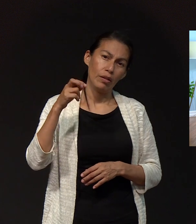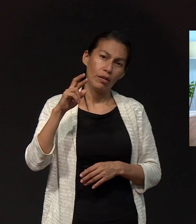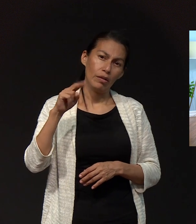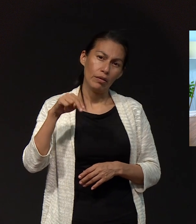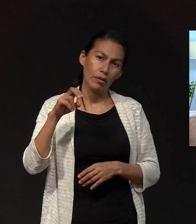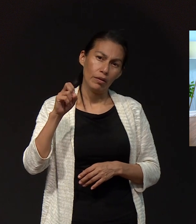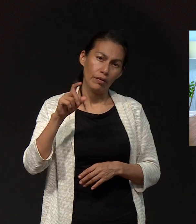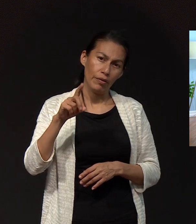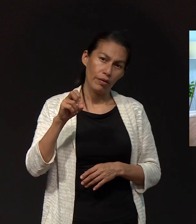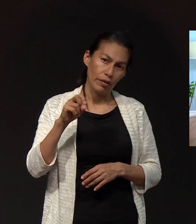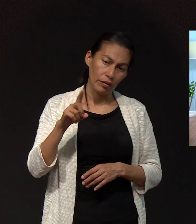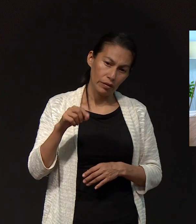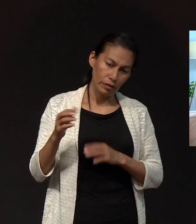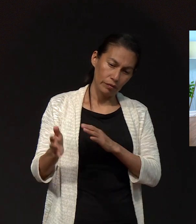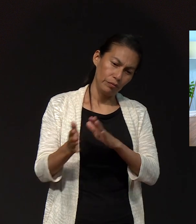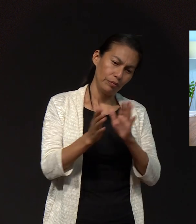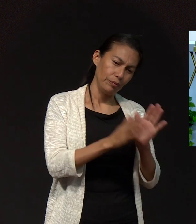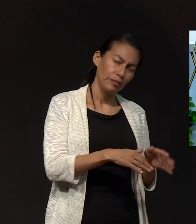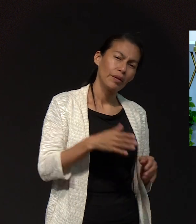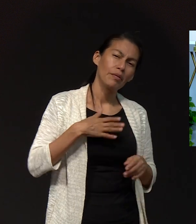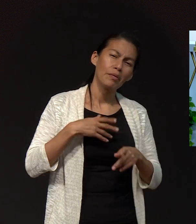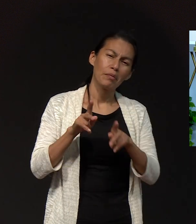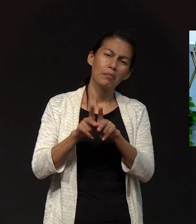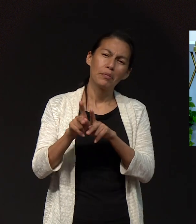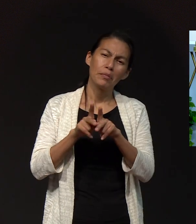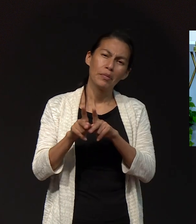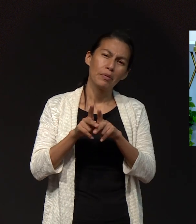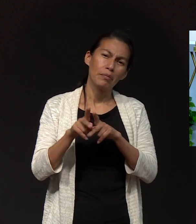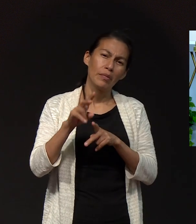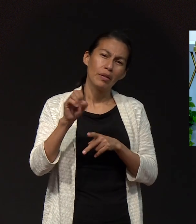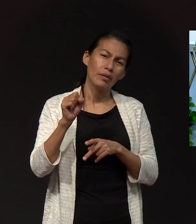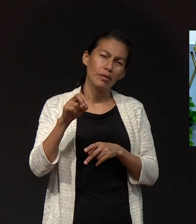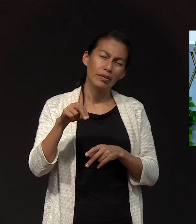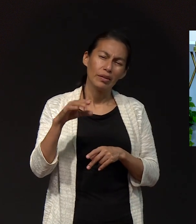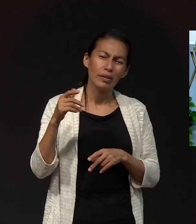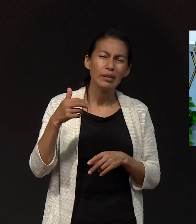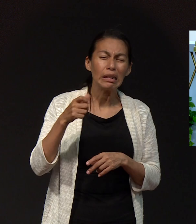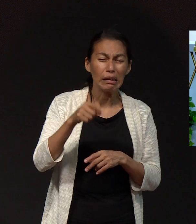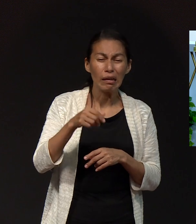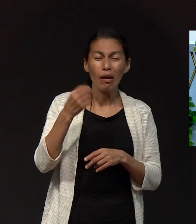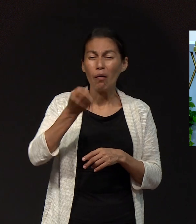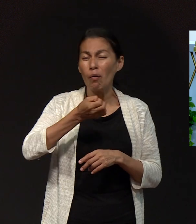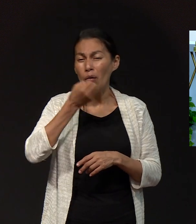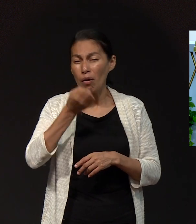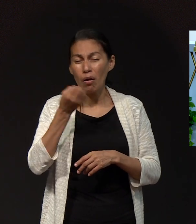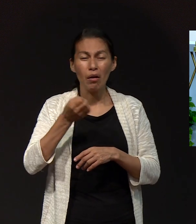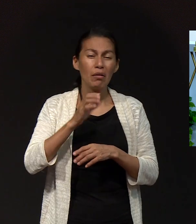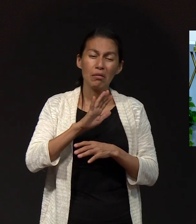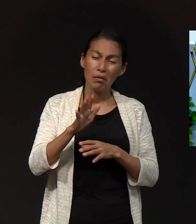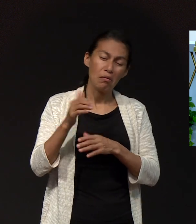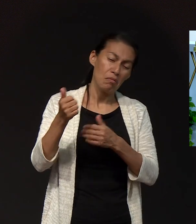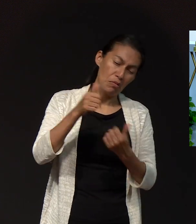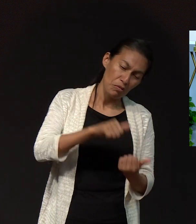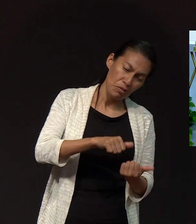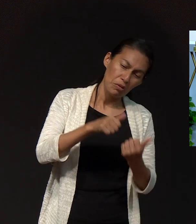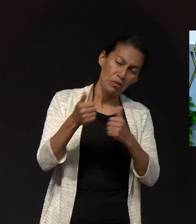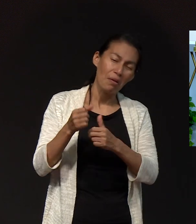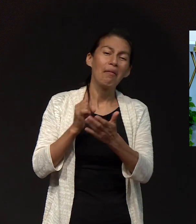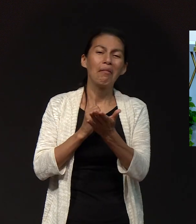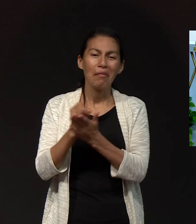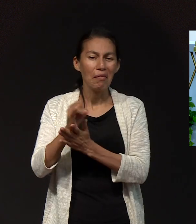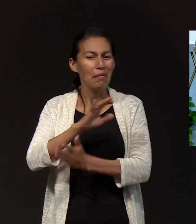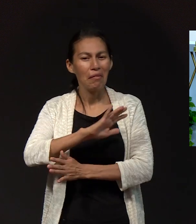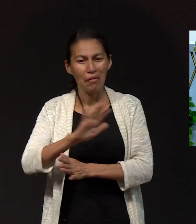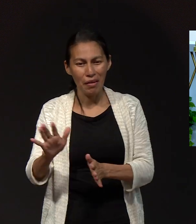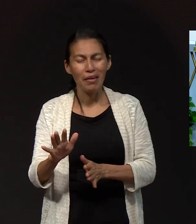El que es eterno Se va a bautizar Se Amén Gloria a Dios Ese es el milagro Más grande